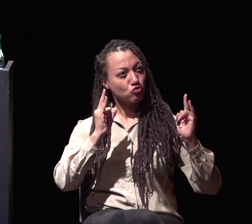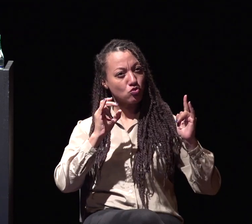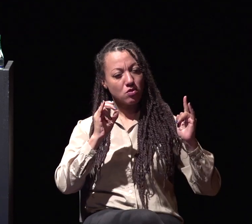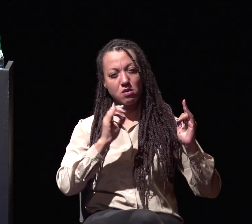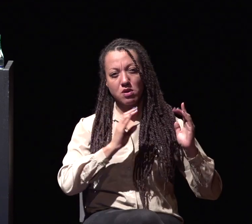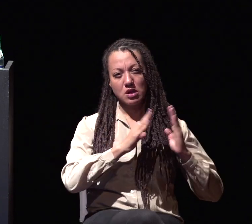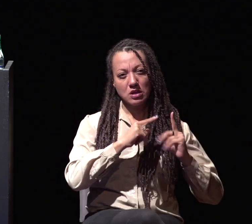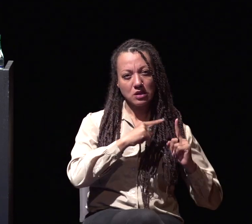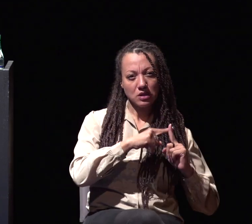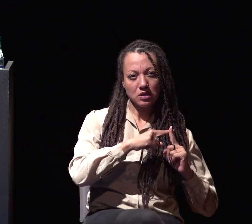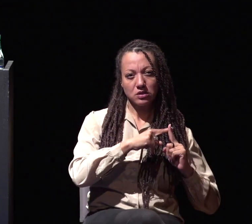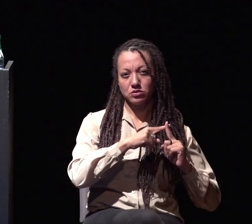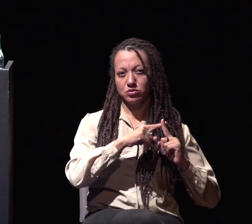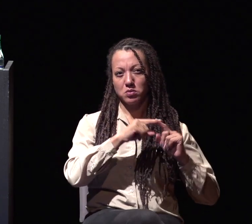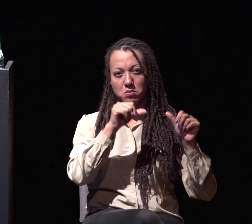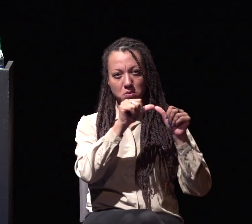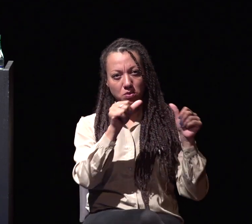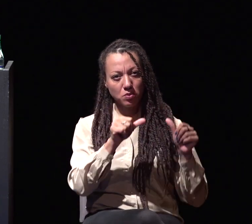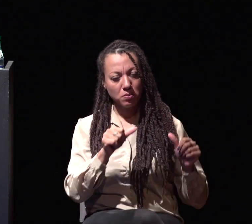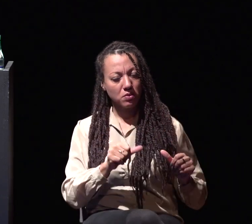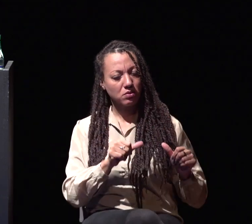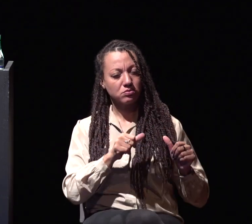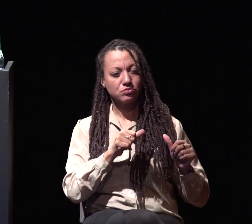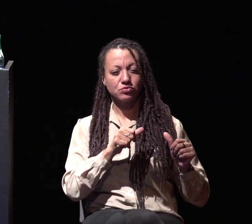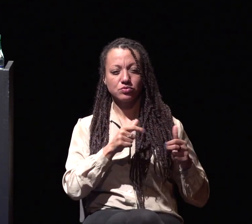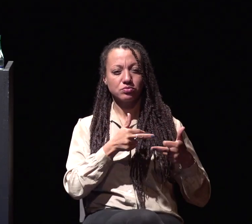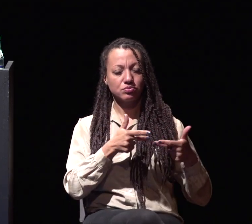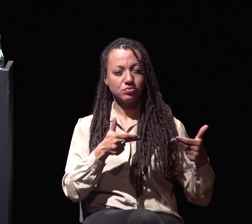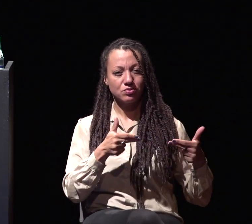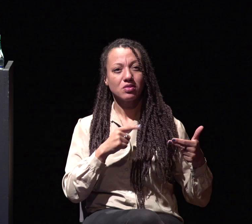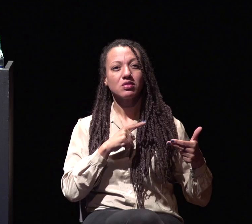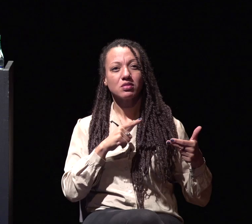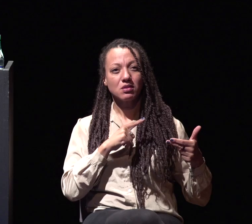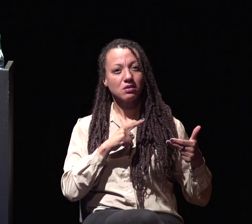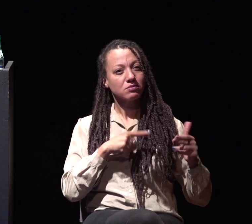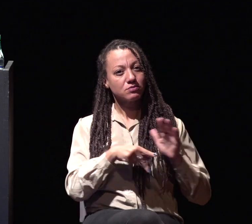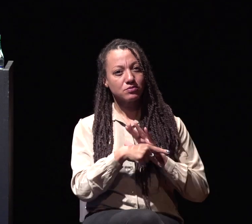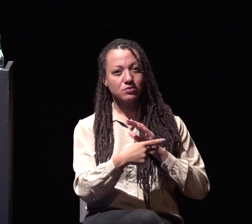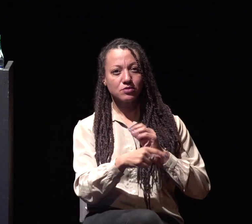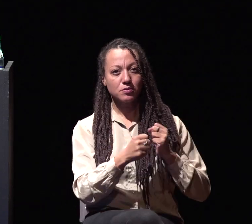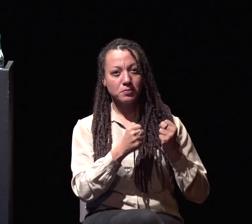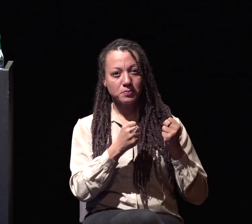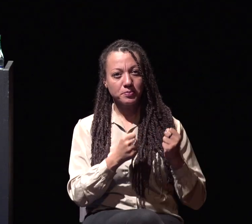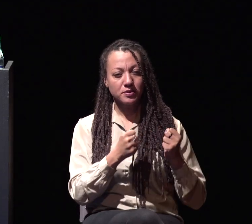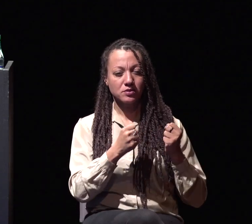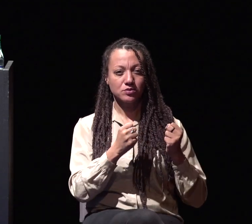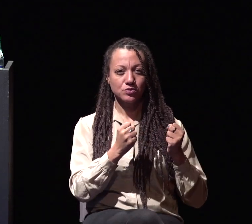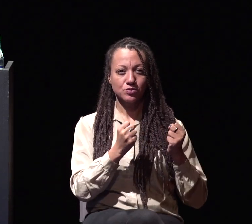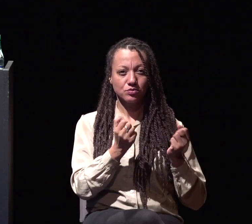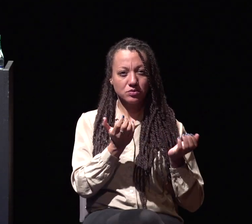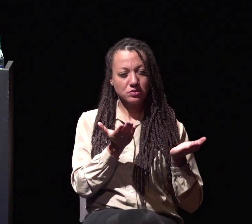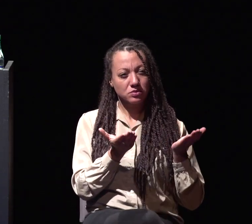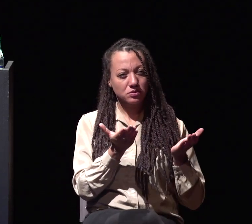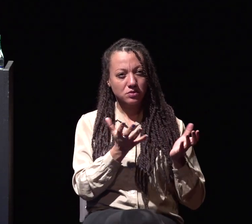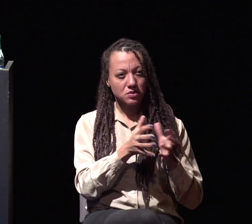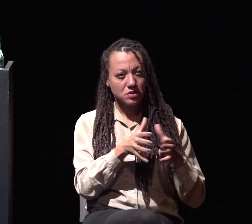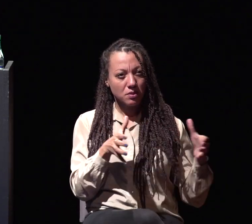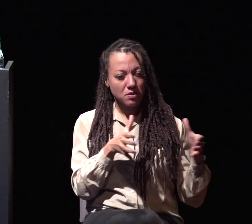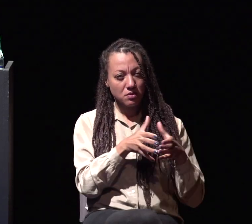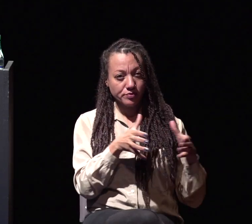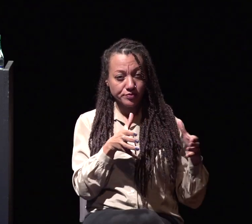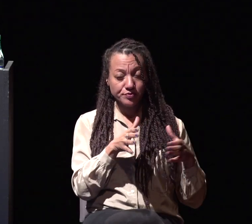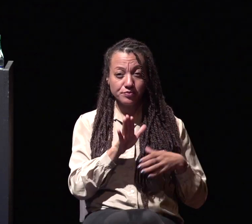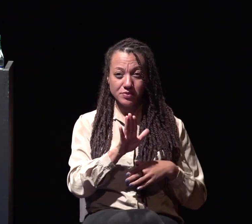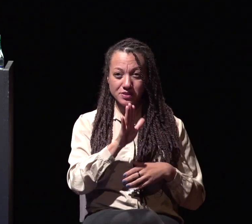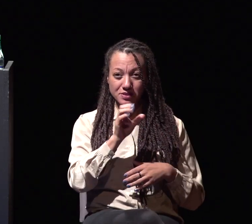igreja barroca existem em si mesmos por seu peso, sua estabilidade, suas proporções. Porém, até que uma